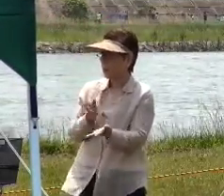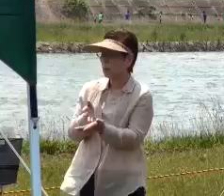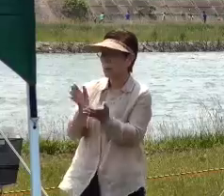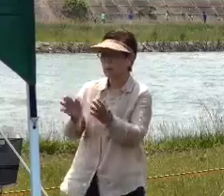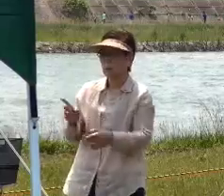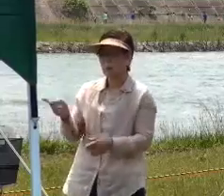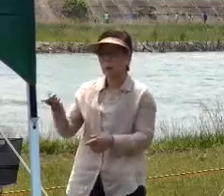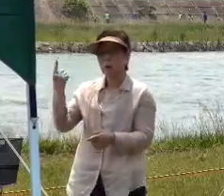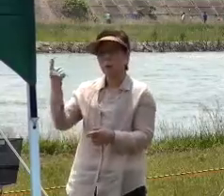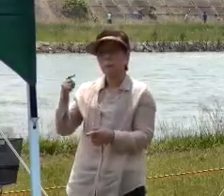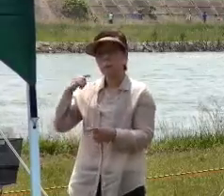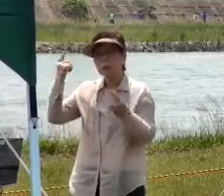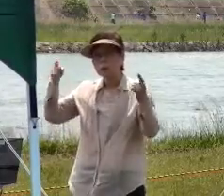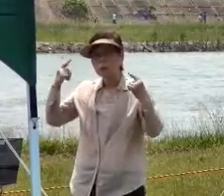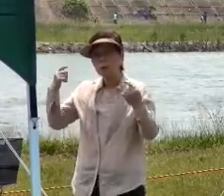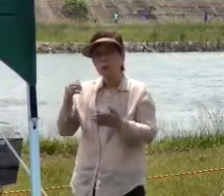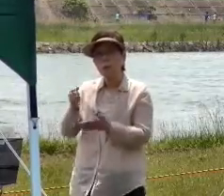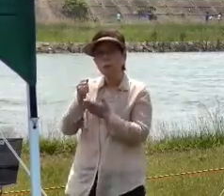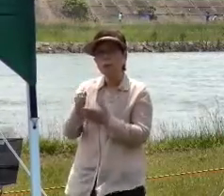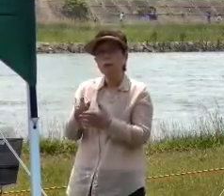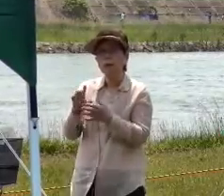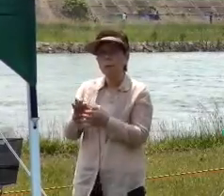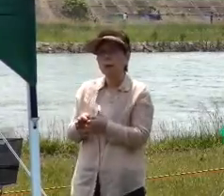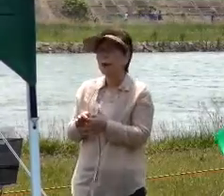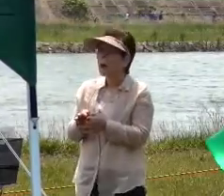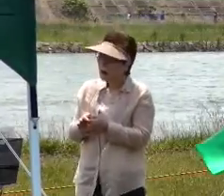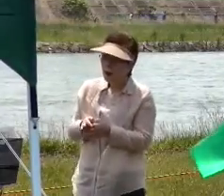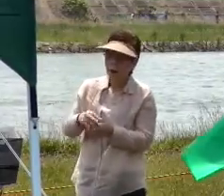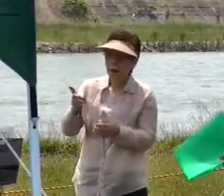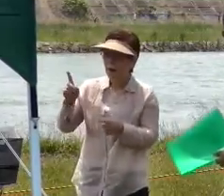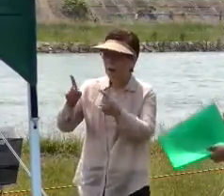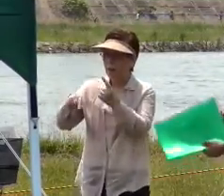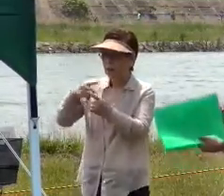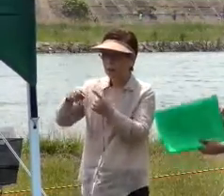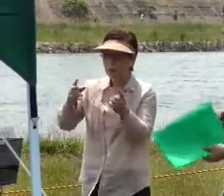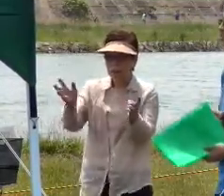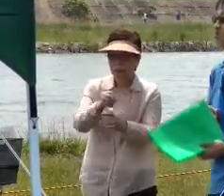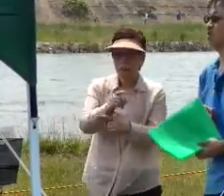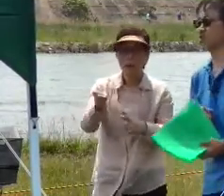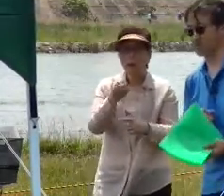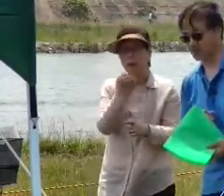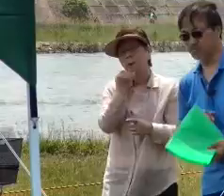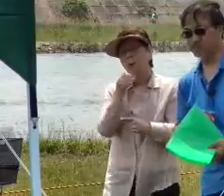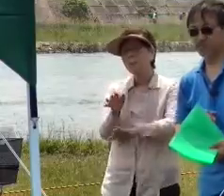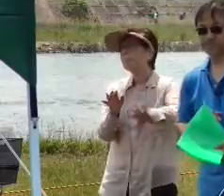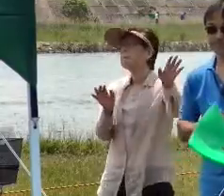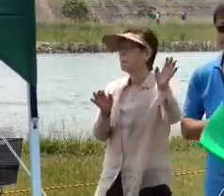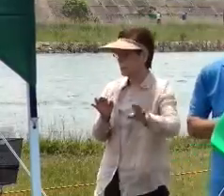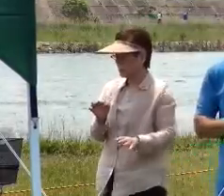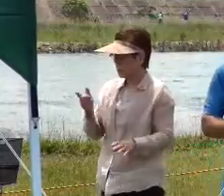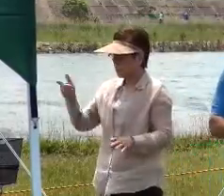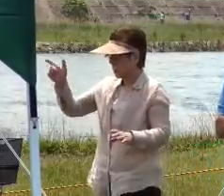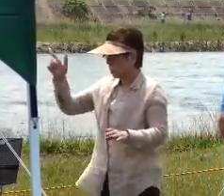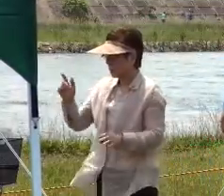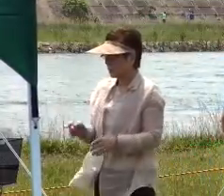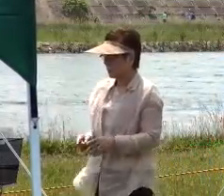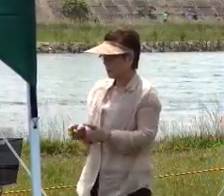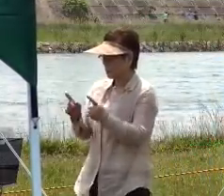100匹羊を持っていれば1匹ぐらいいなくたって大丈夫かといえば、決してそんなことはないだろう。